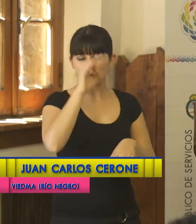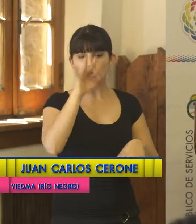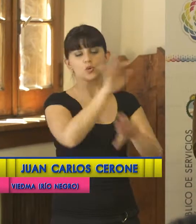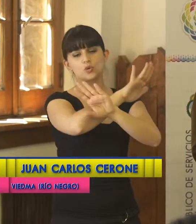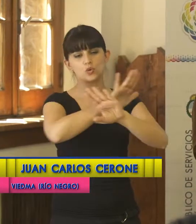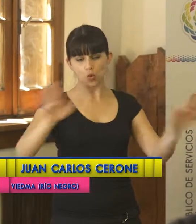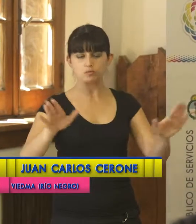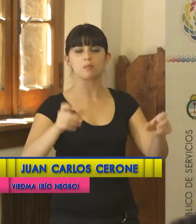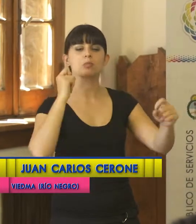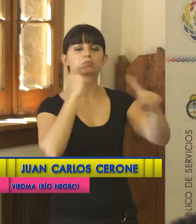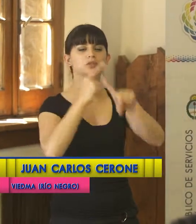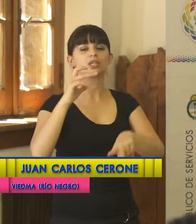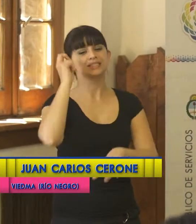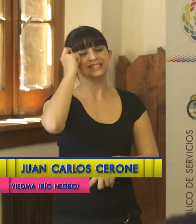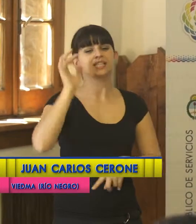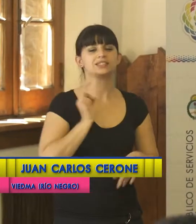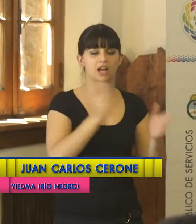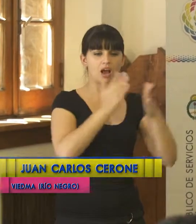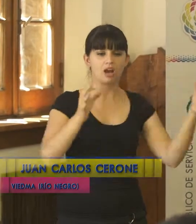estos 30 años de democracia